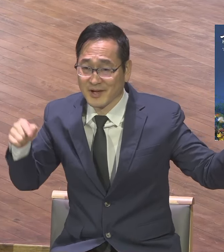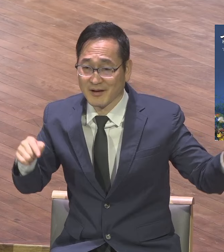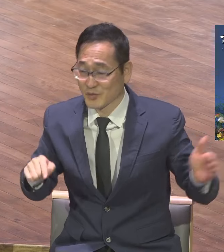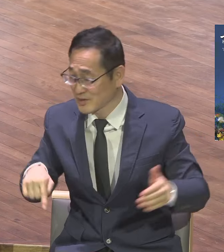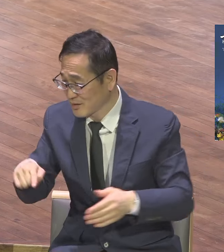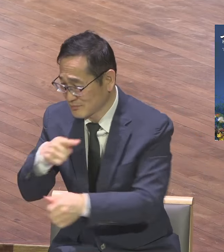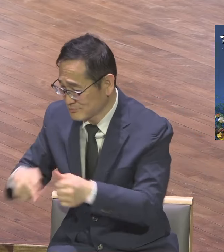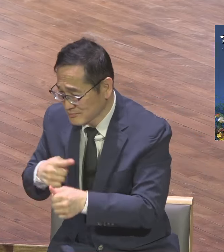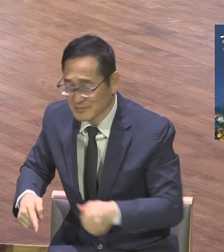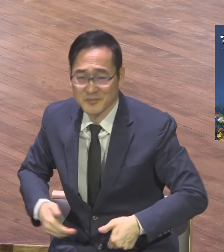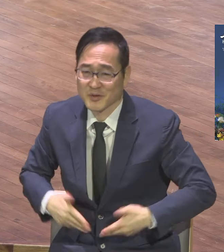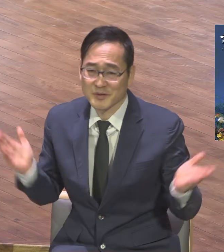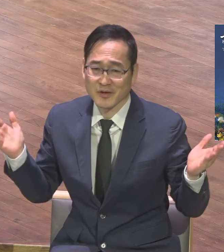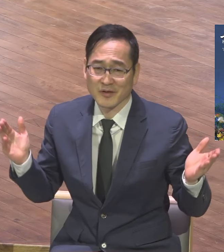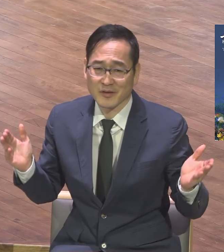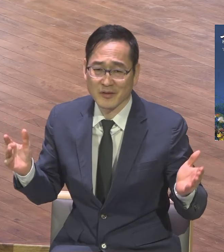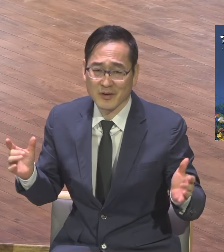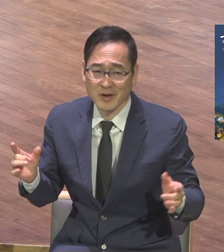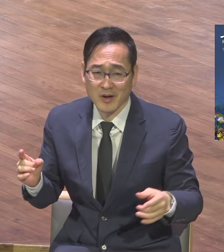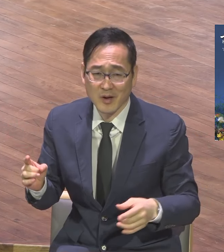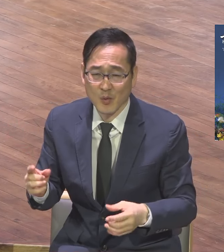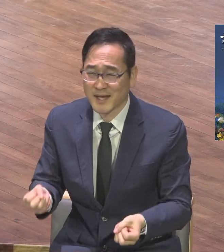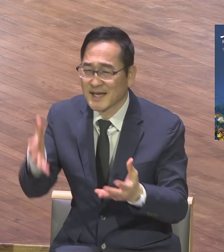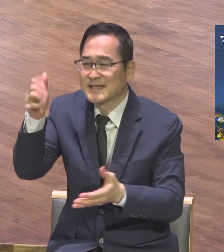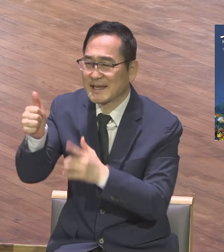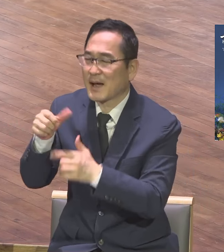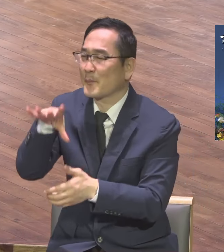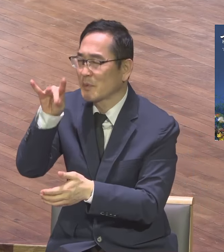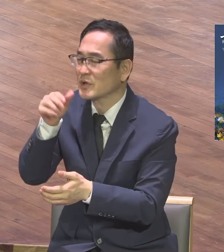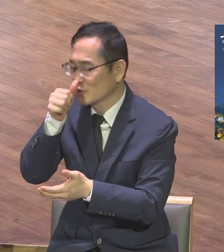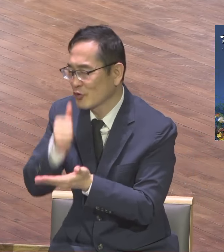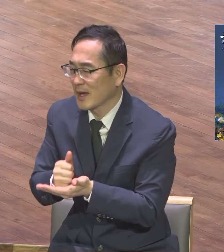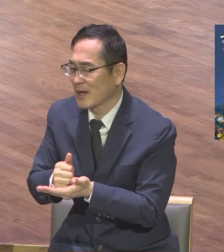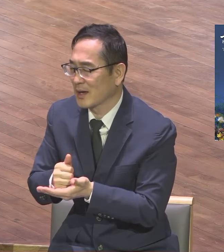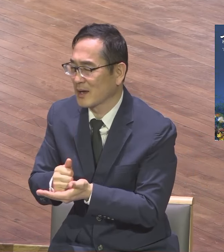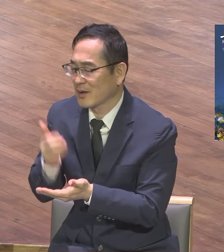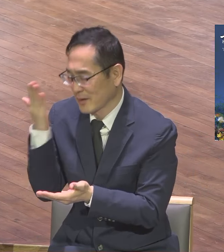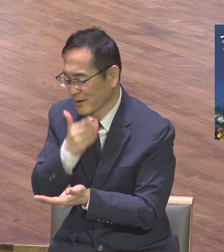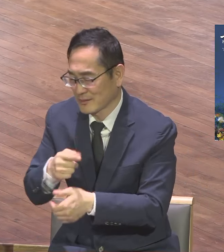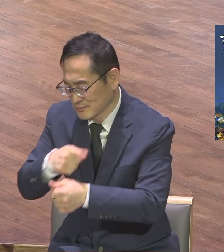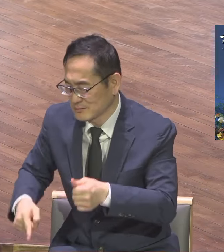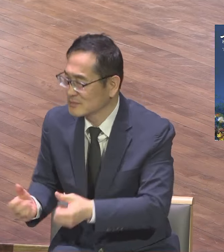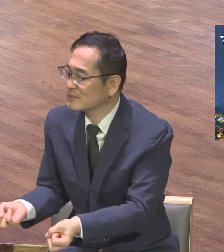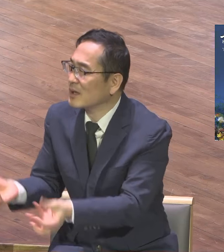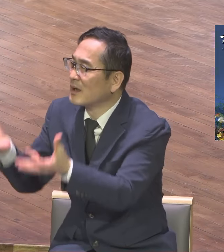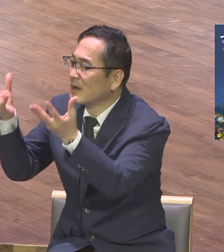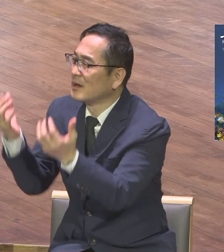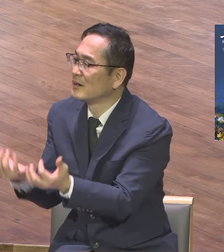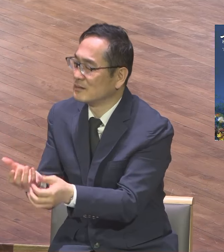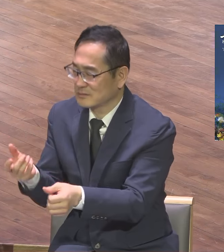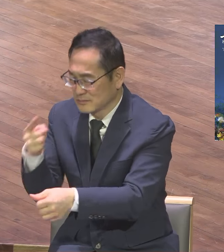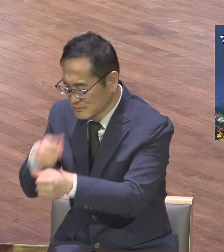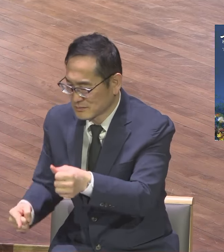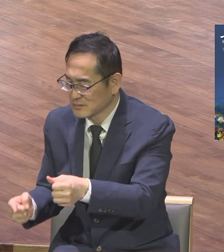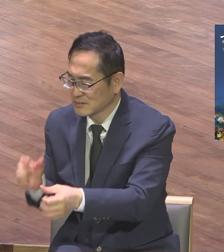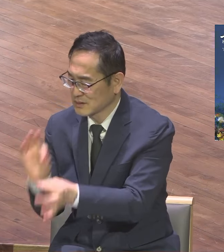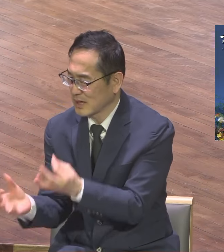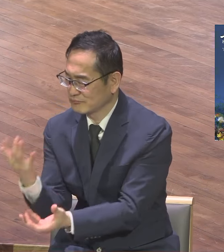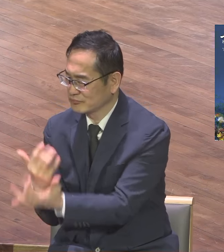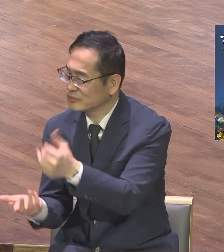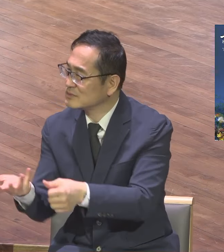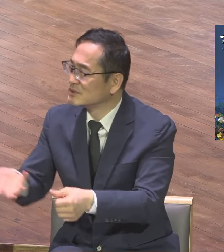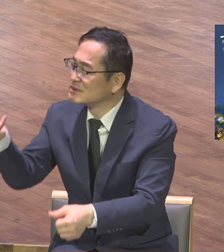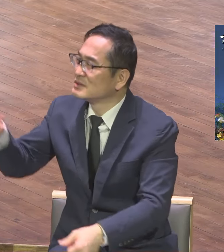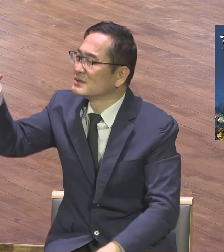제사 드리고 그 다음 백성들이 가져온 재물 가지고 제사 드리고 그걸 매일 했습니다. 매주 그냥 뭐로 막 그 이